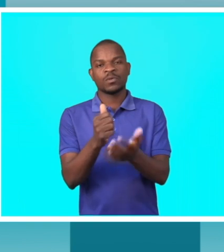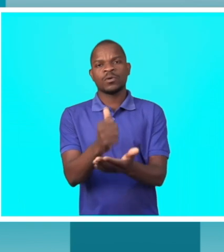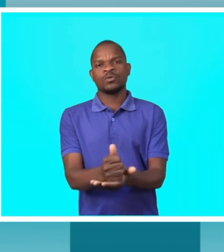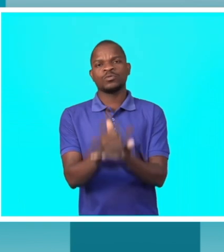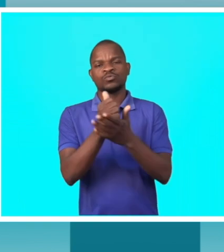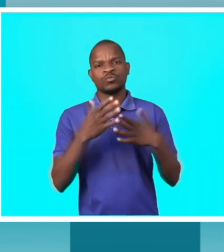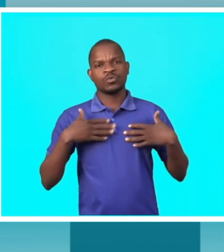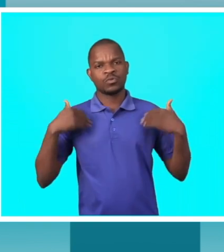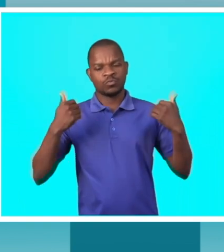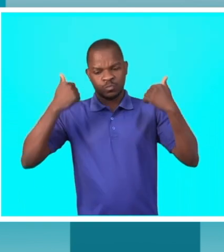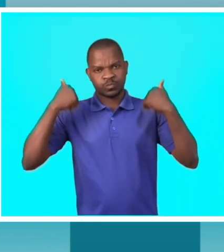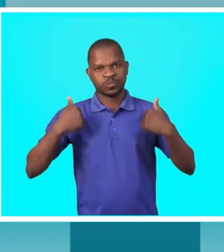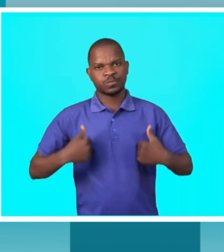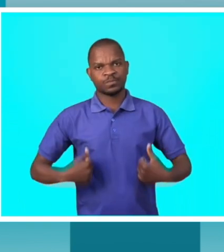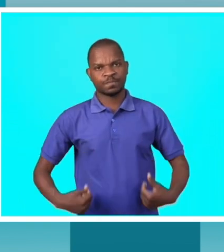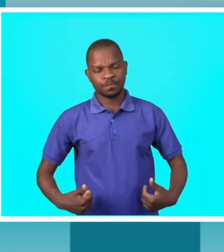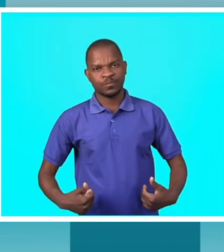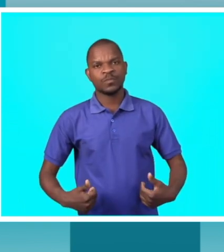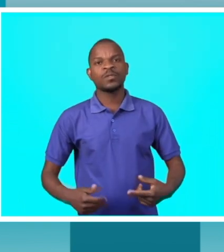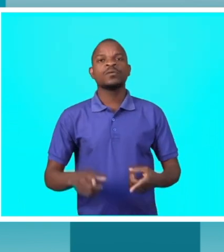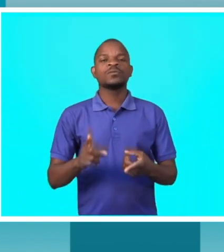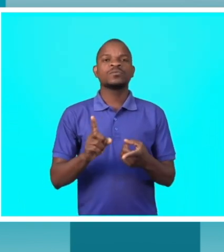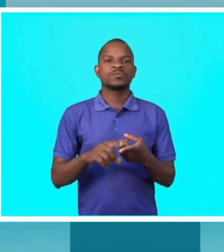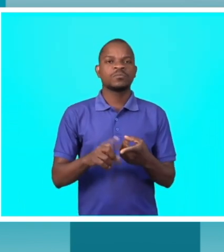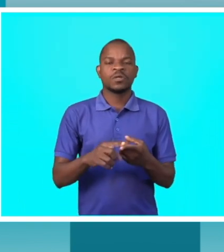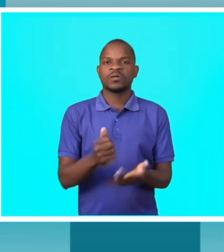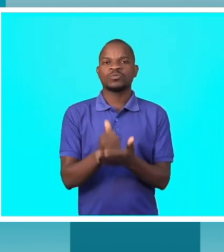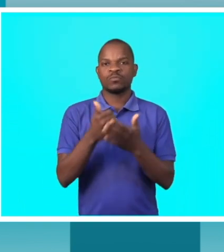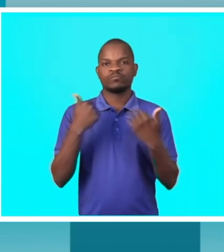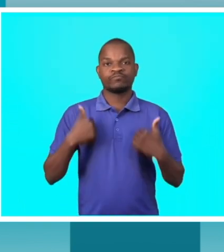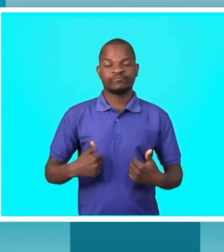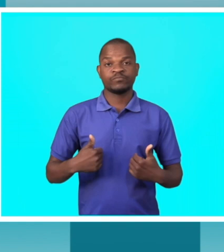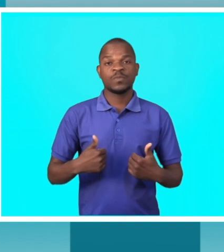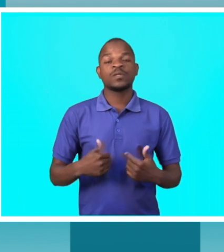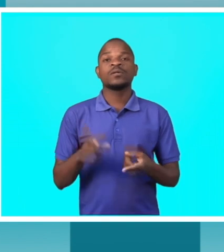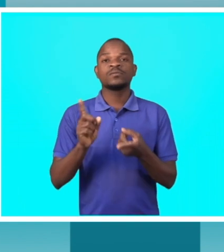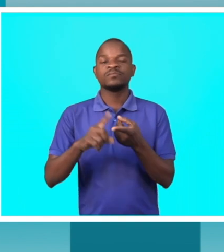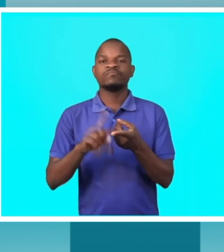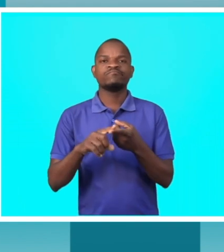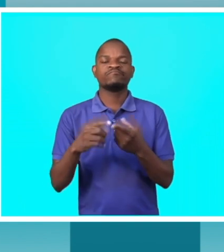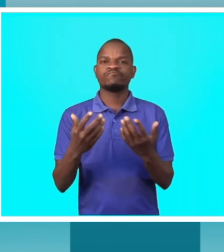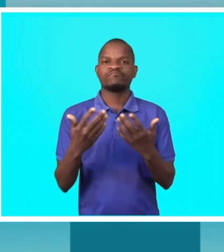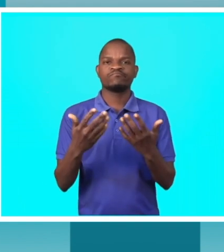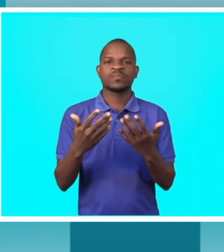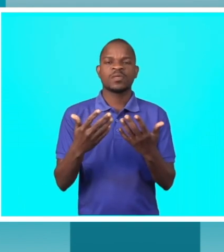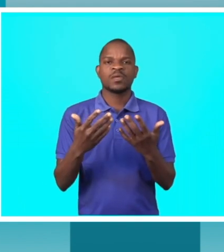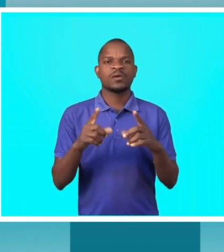Na saúde física Saúde interna Assim como a externa Do nosso corpo Organismo E também